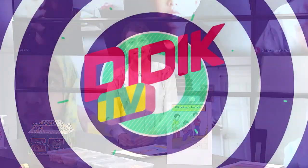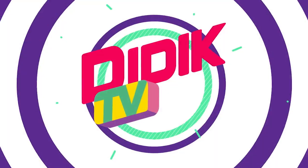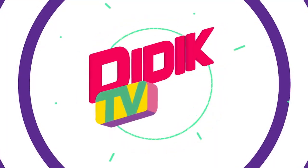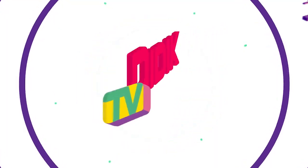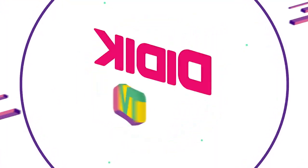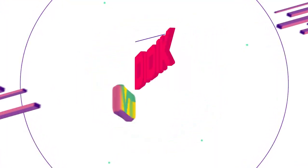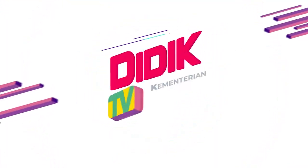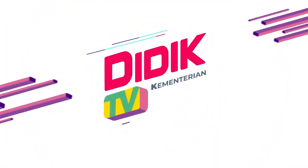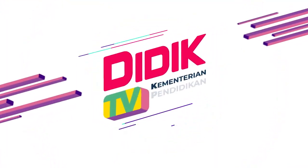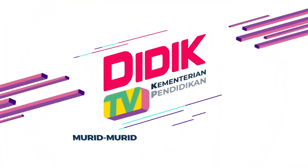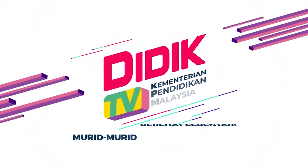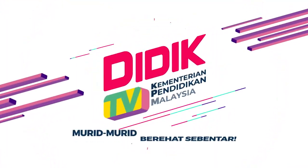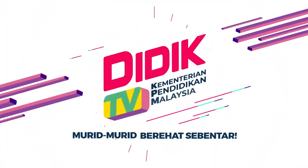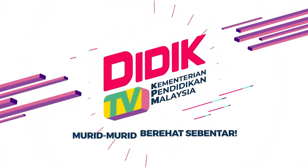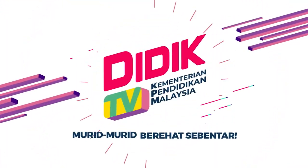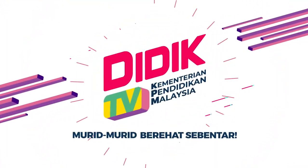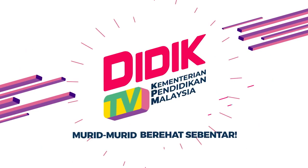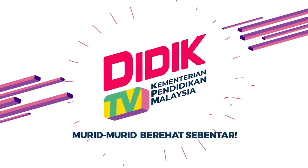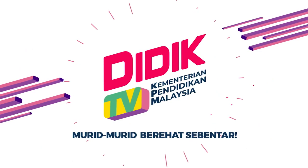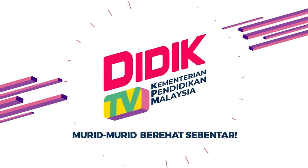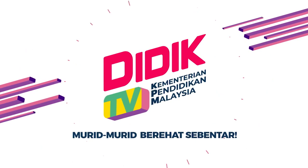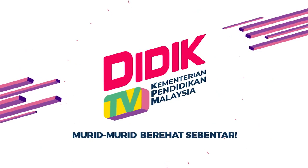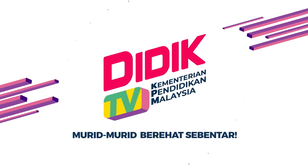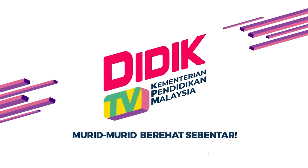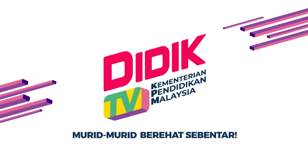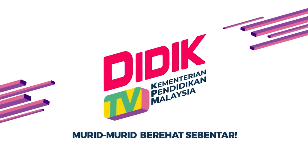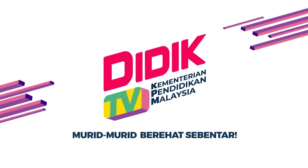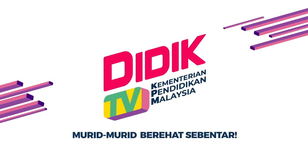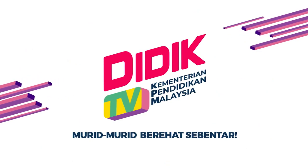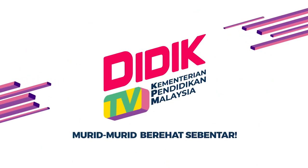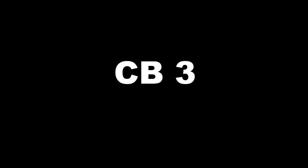ini. Didik TV KPM.